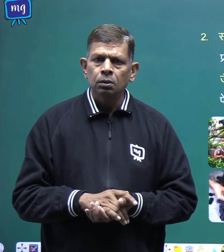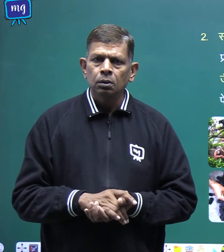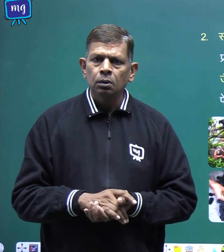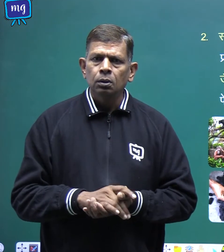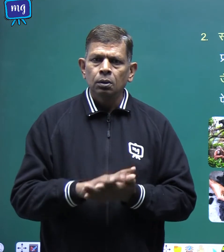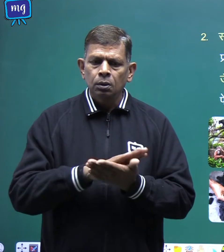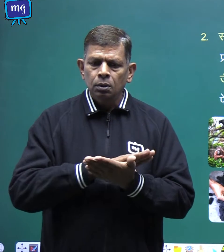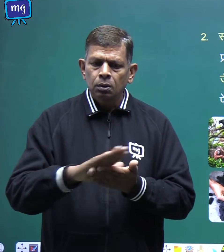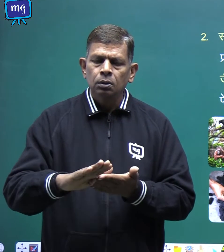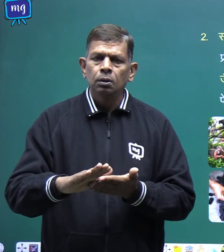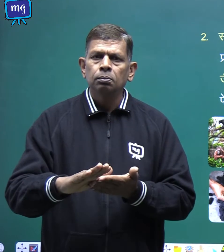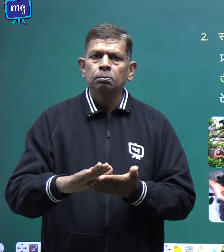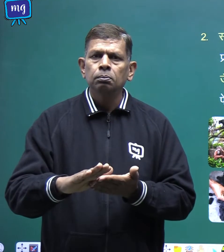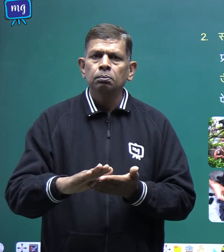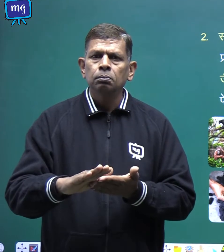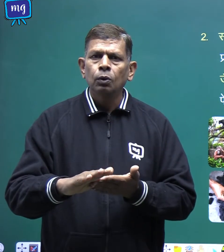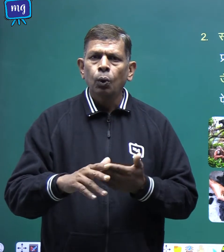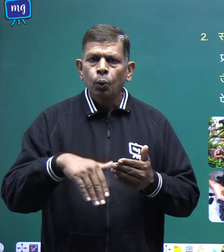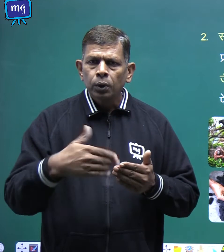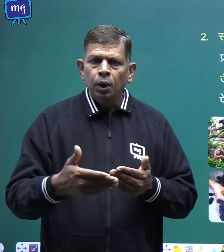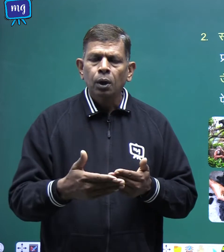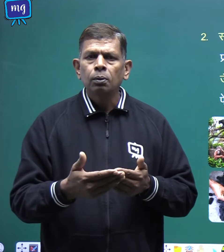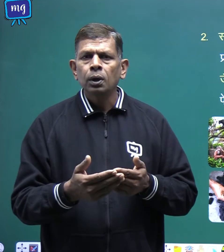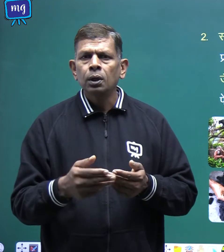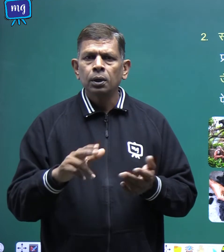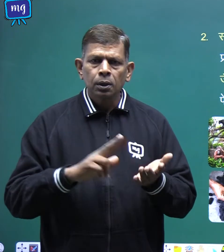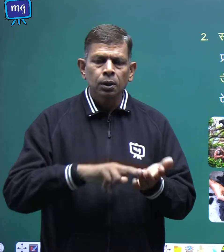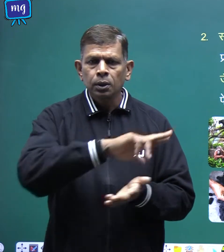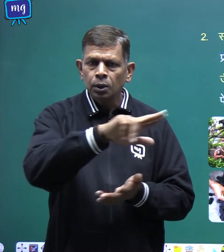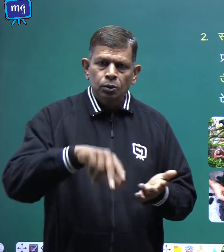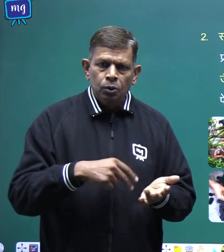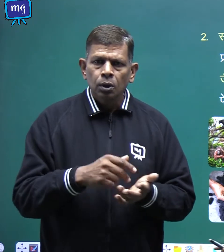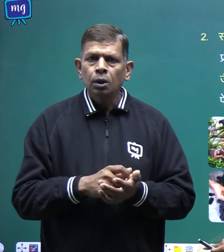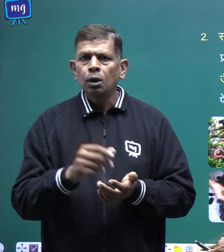समाप्त होने वाले प्राकृतिक संसाधन।